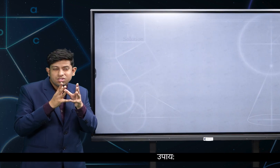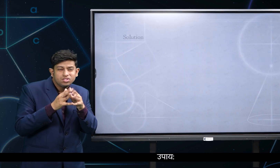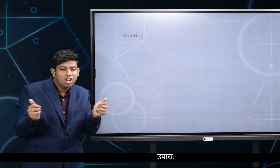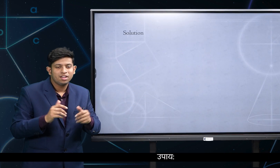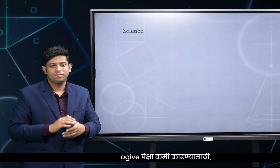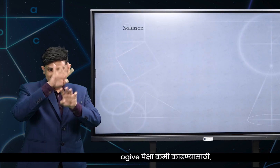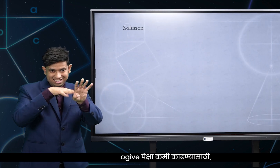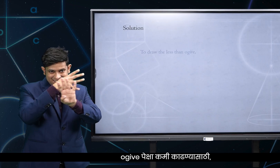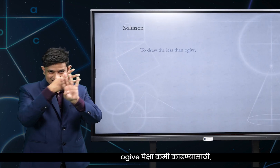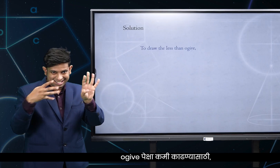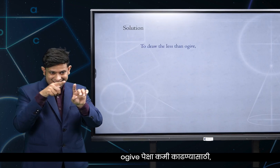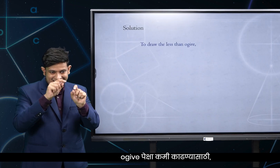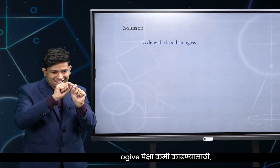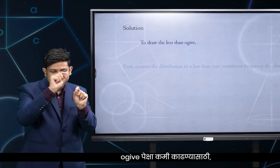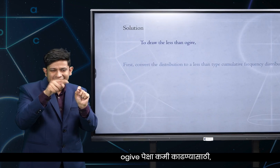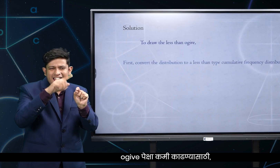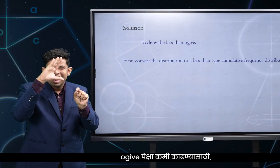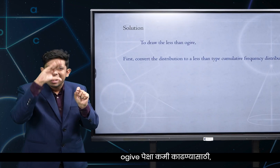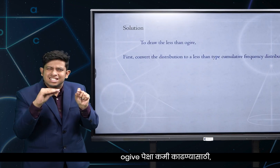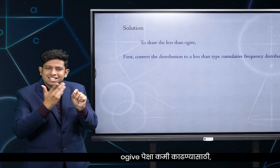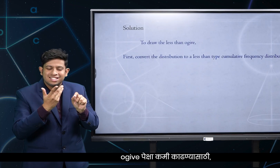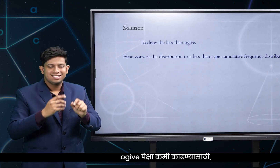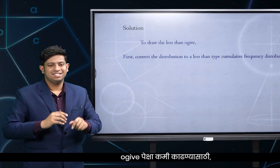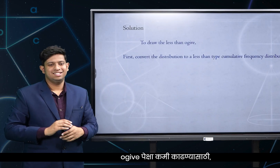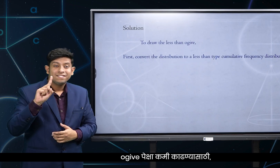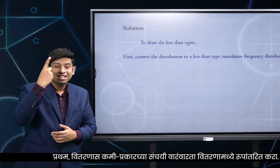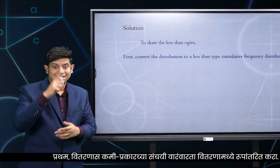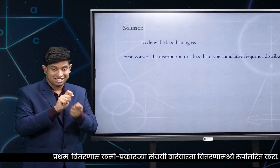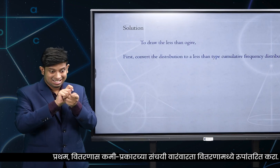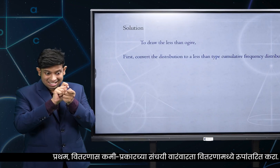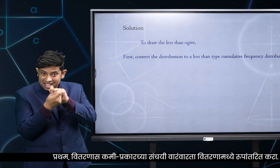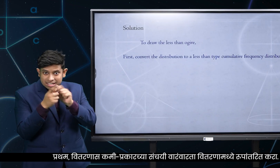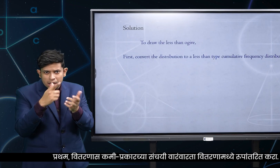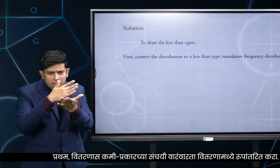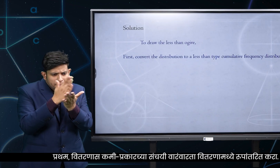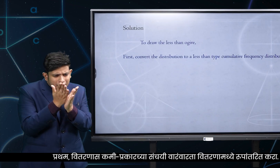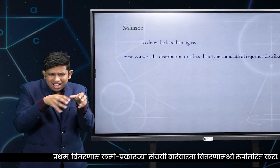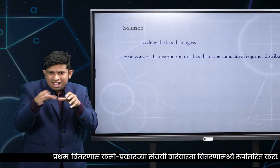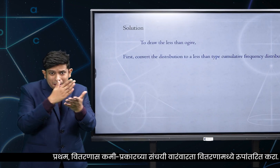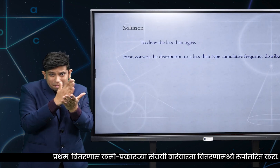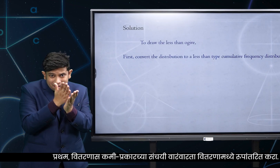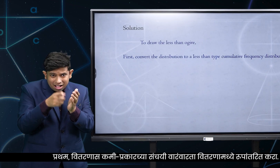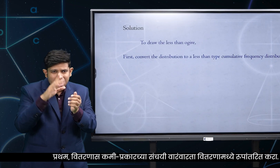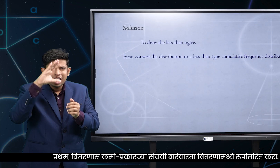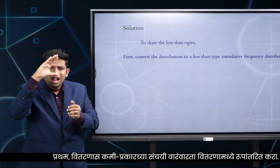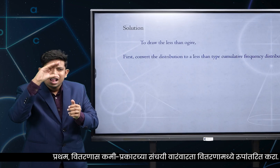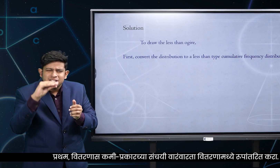उपाय: ऑगिव्हपेक्षा कमी काढण्यासाठी प्रथम वितरणास कमी प्रकारच्या संचयी वारंवारता